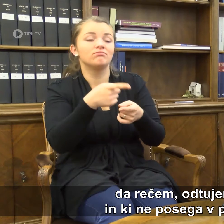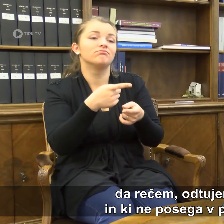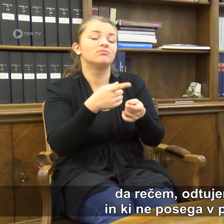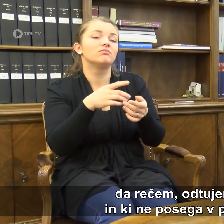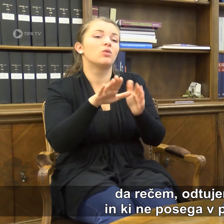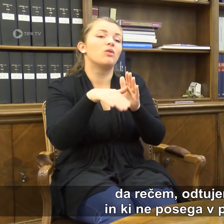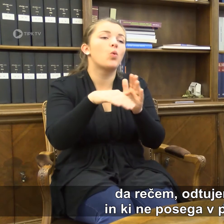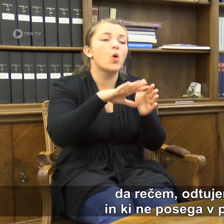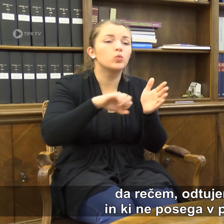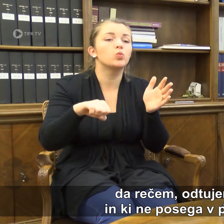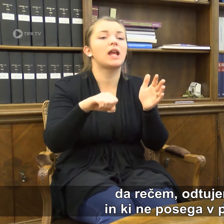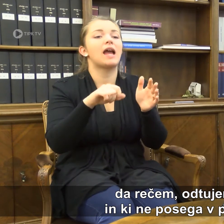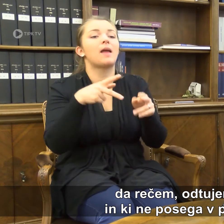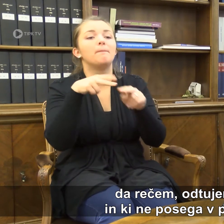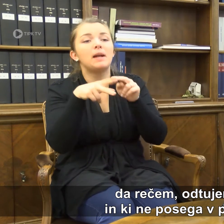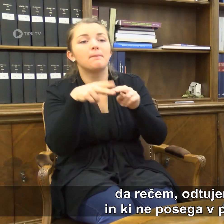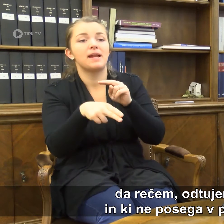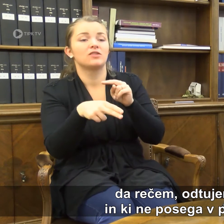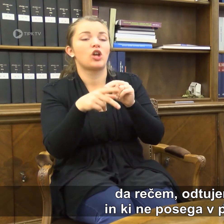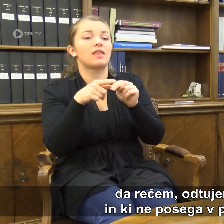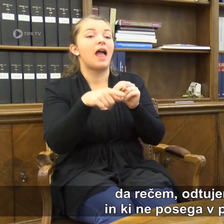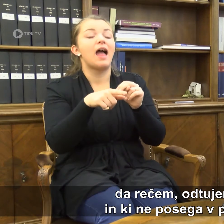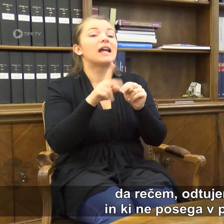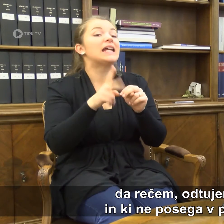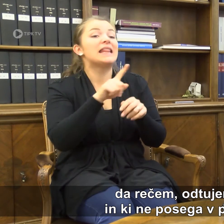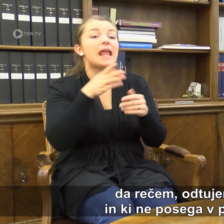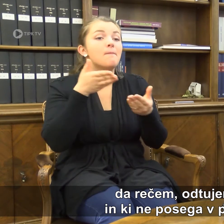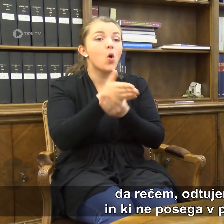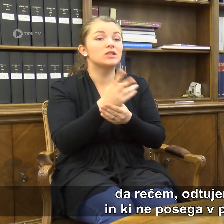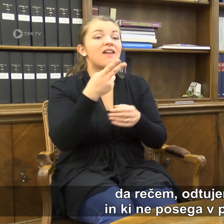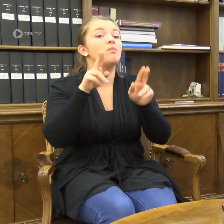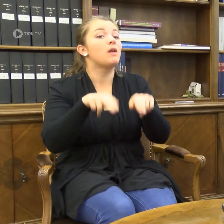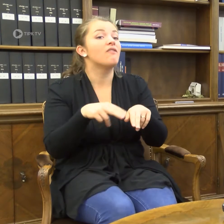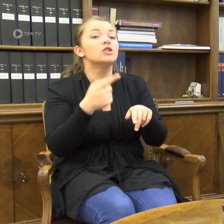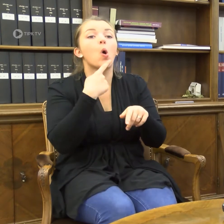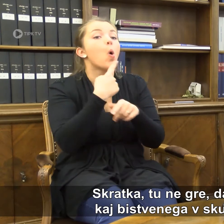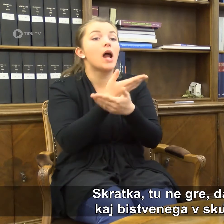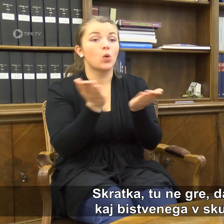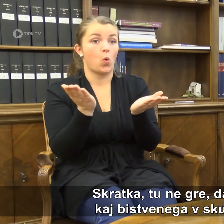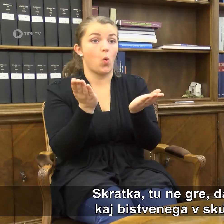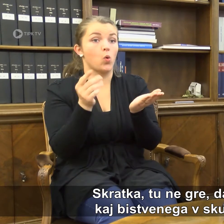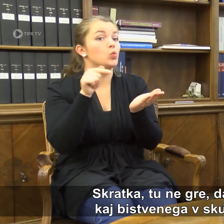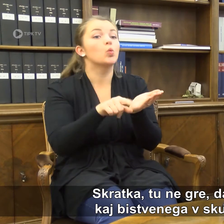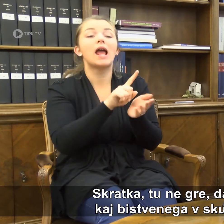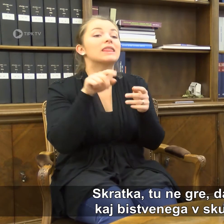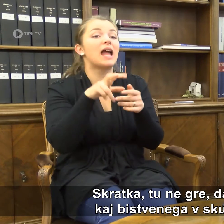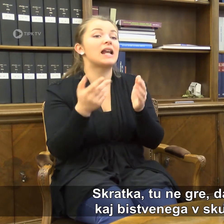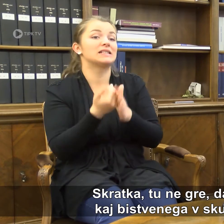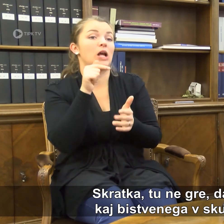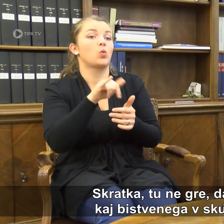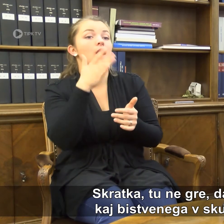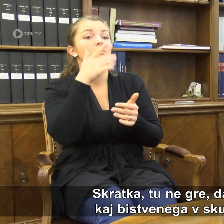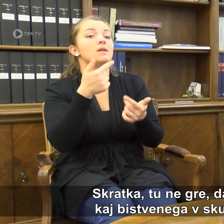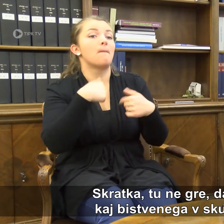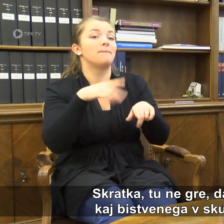odtujena, preprečena in ki ne posega v pravice kogarkoli. Skratka, tu ne gre za to, da bi mi